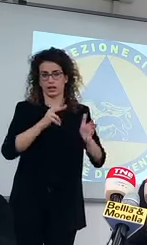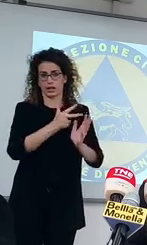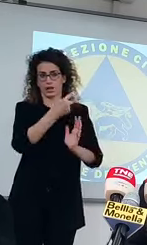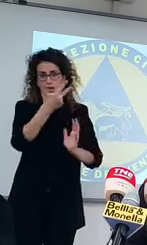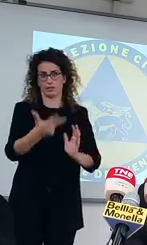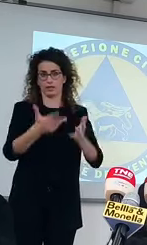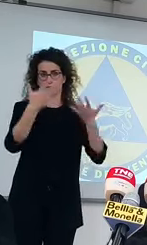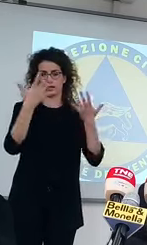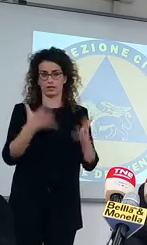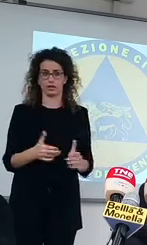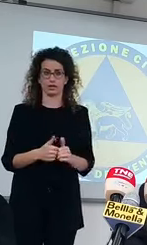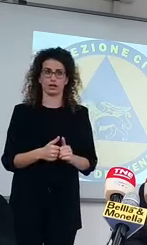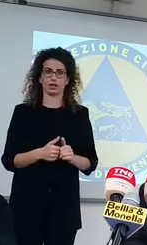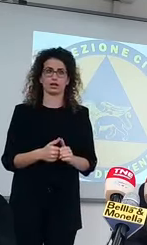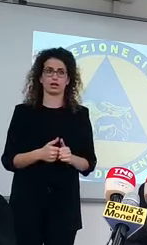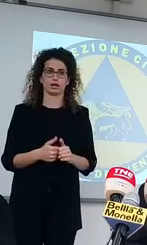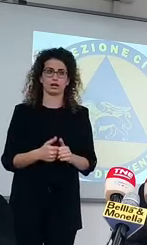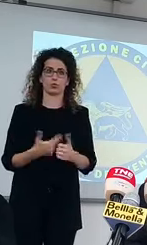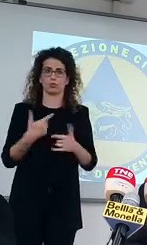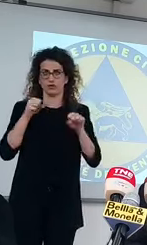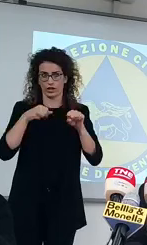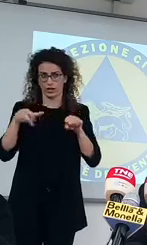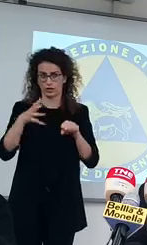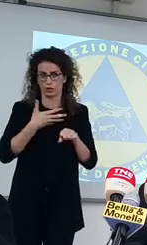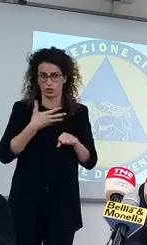sta, anche in Veneto ne abbiamo,